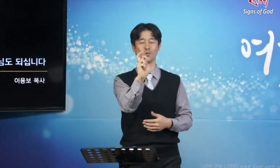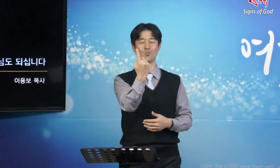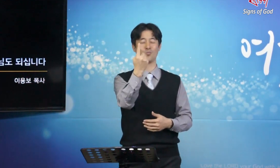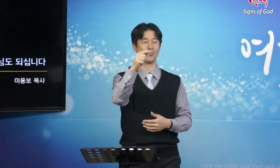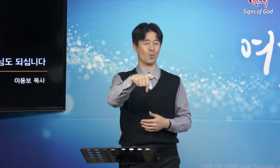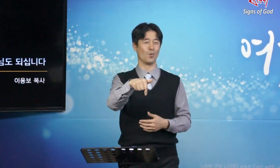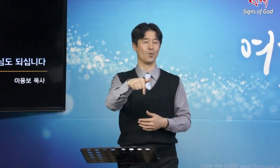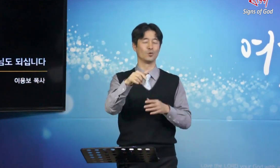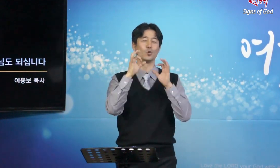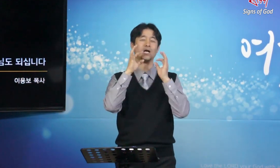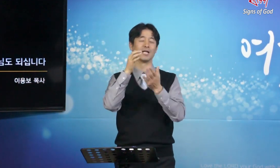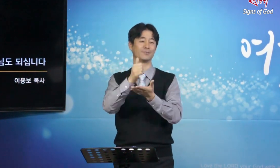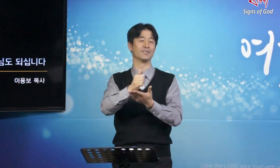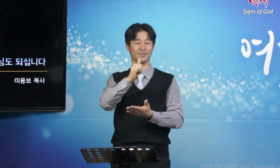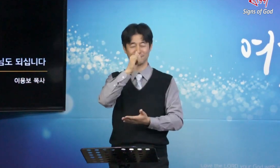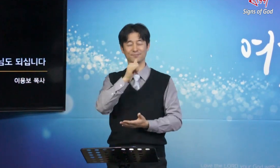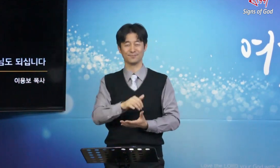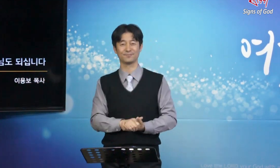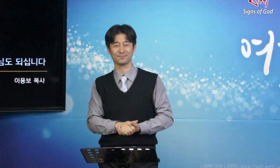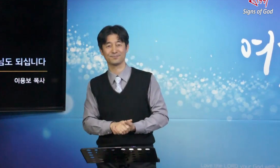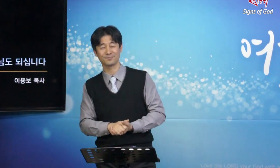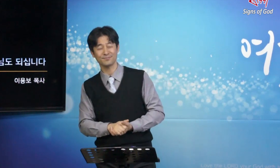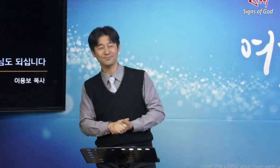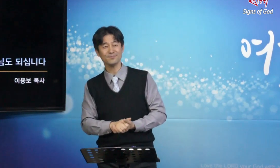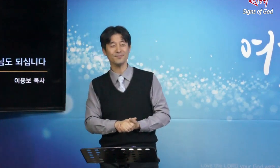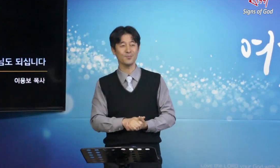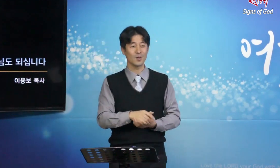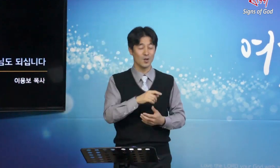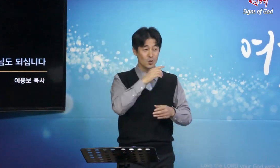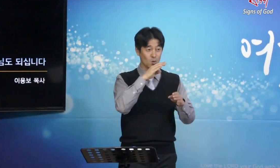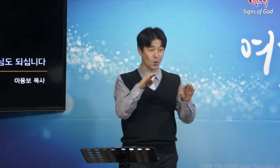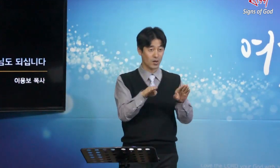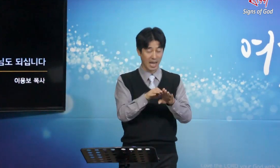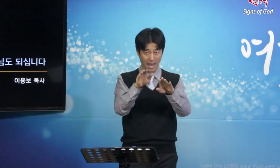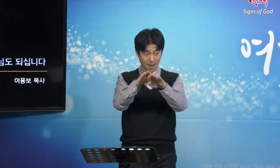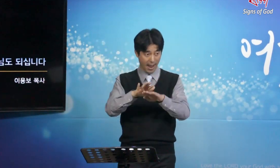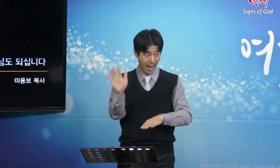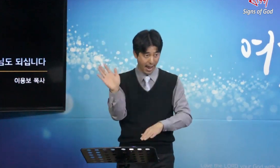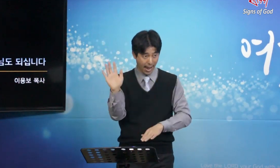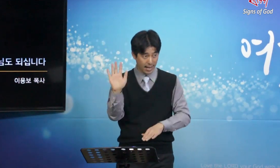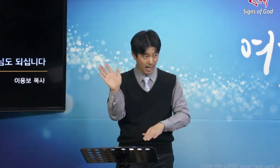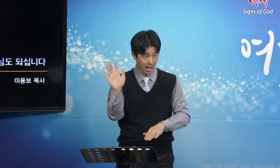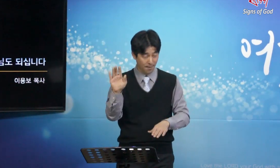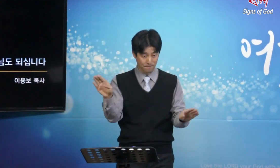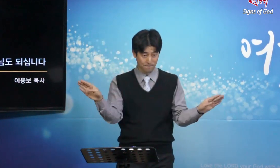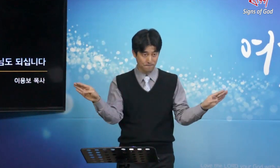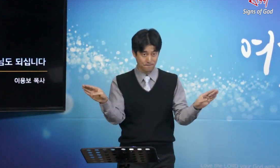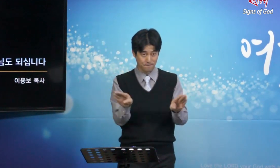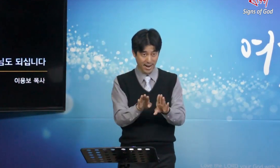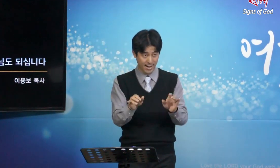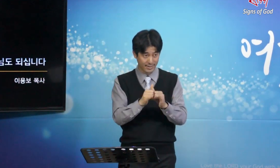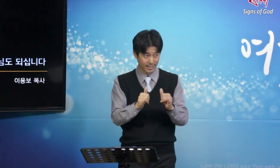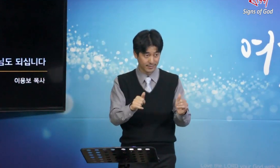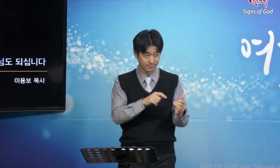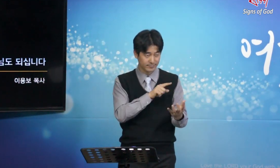교목 선생님이 있었습니다. 전도사님이었었는데 주일 예배를